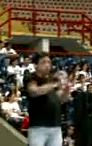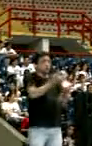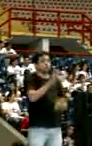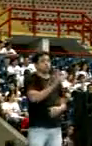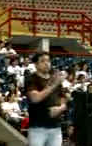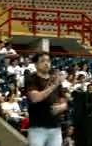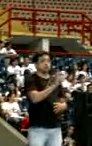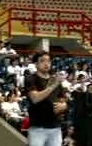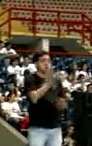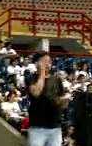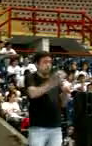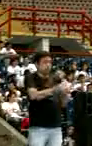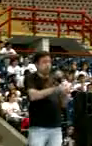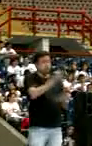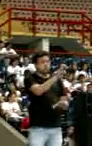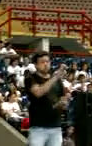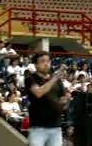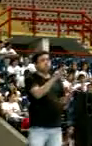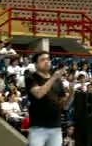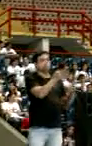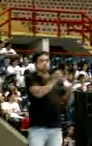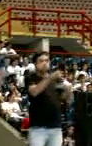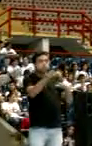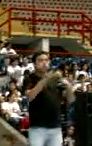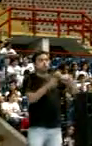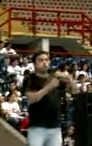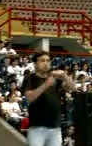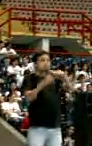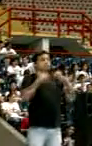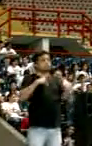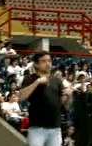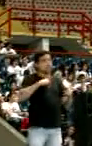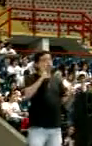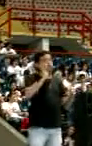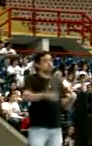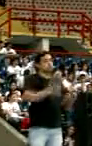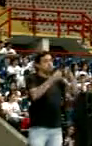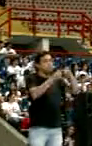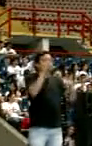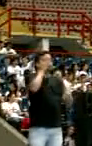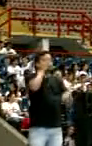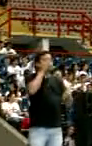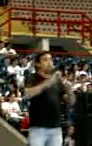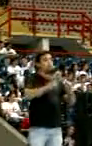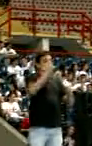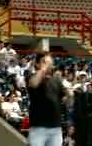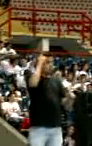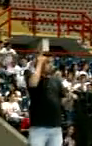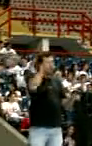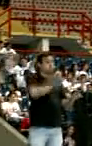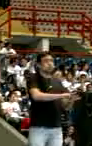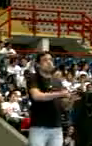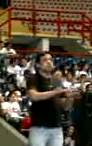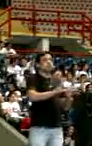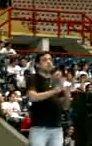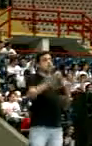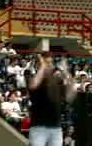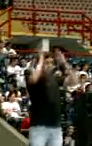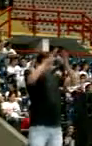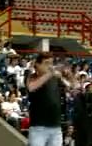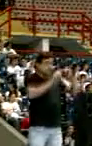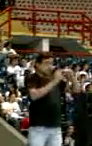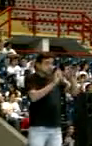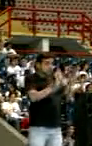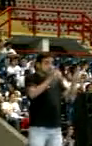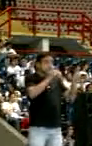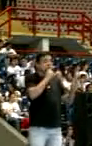5. Oficiais. Mas teve cruzada pirata. O pessoal foi sem autorização da igreja.